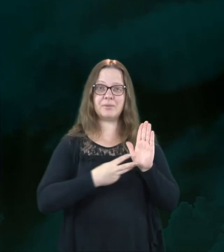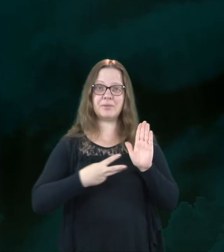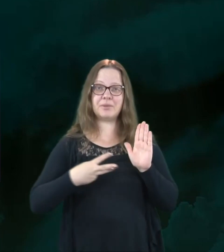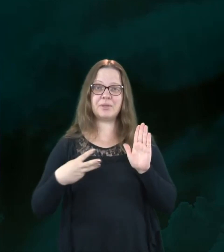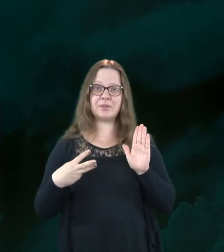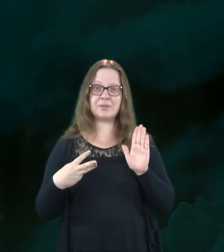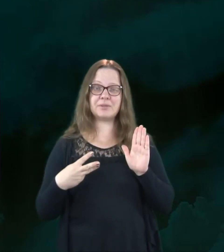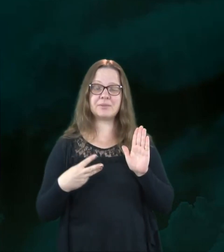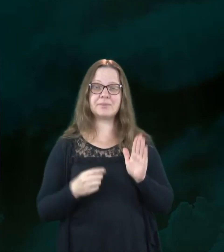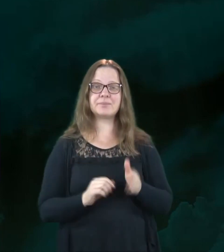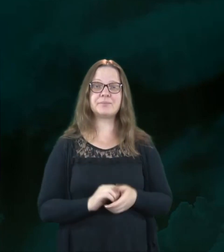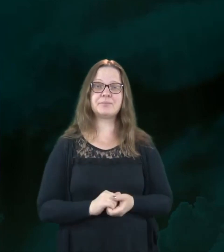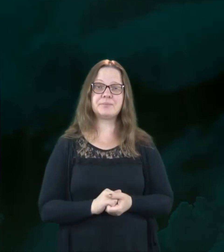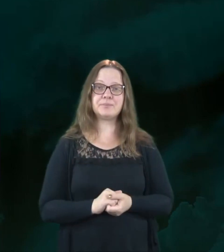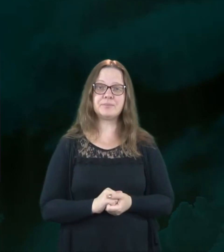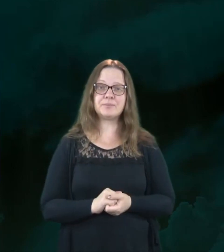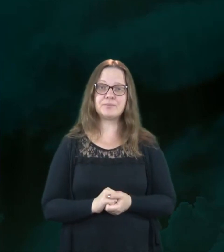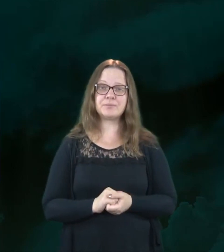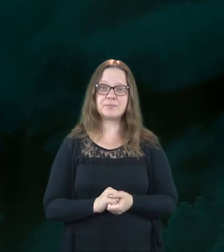Hebreus 3,